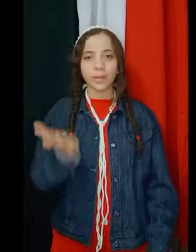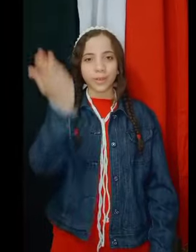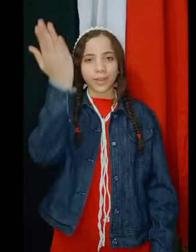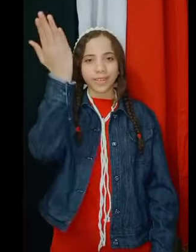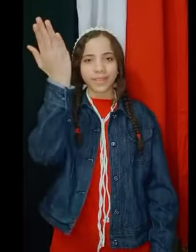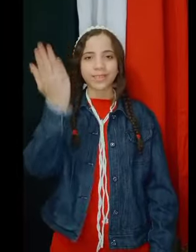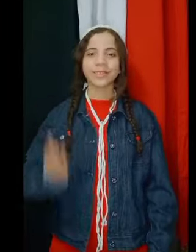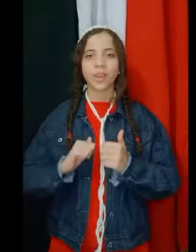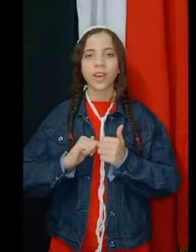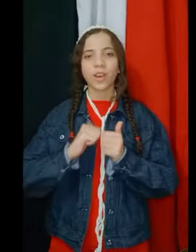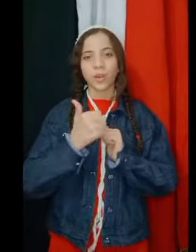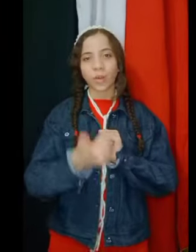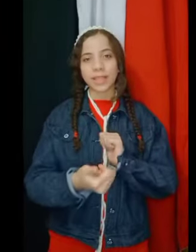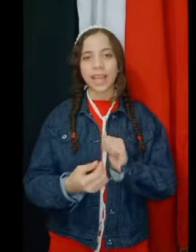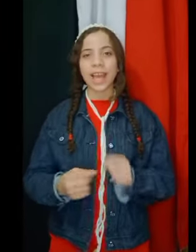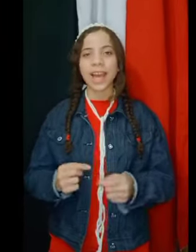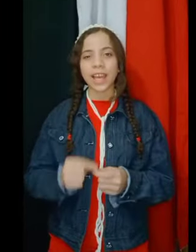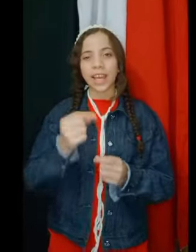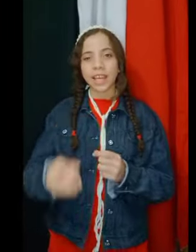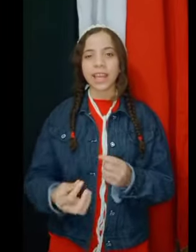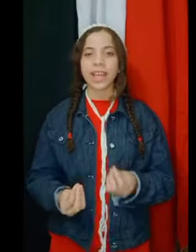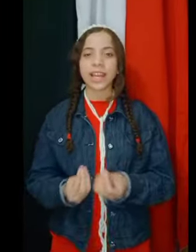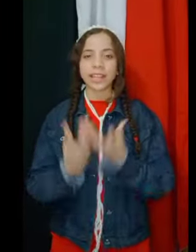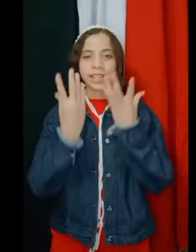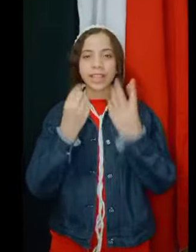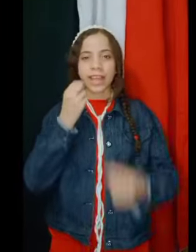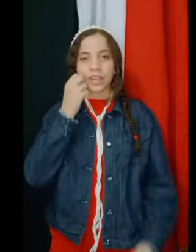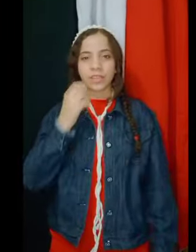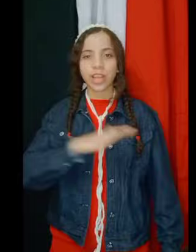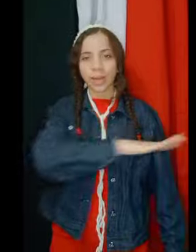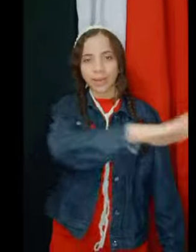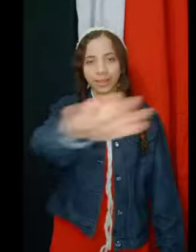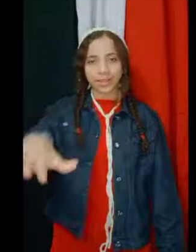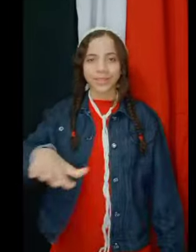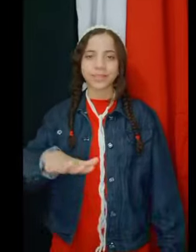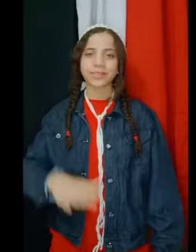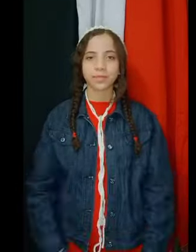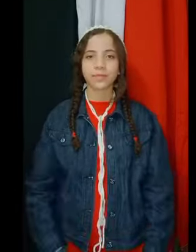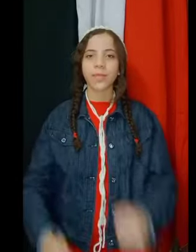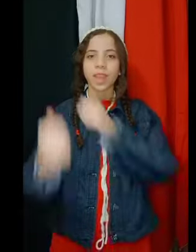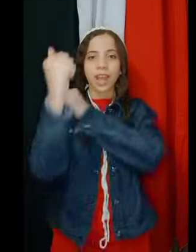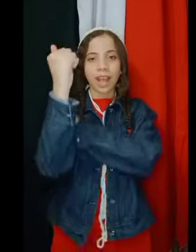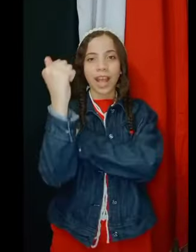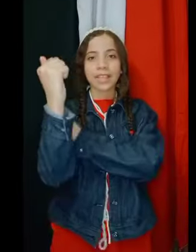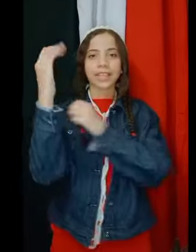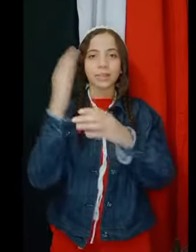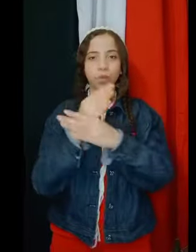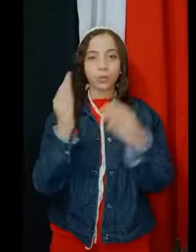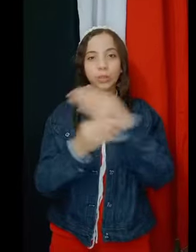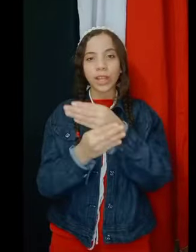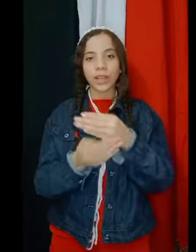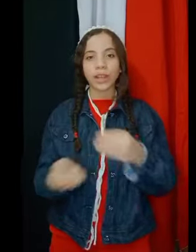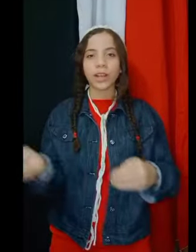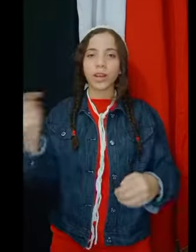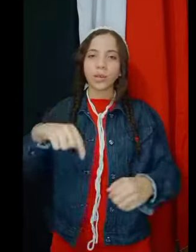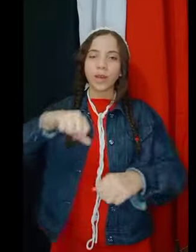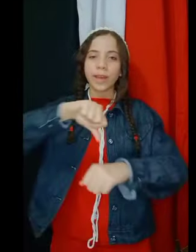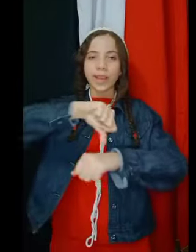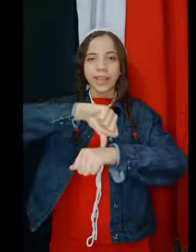للكبار، واسعى إلى أن يزدهر شعبك، عزز حدودك